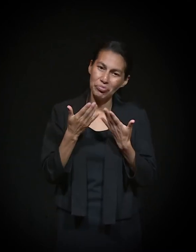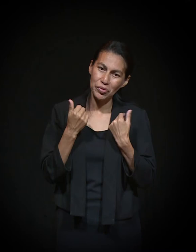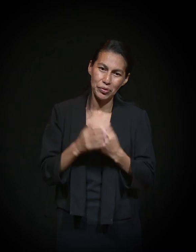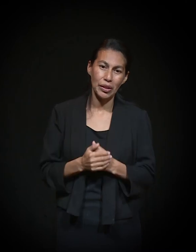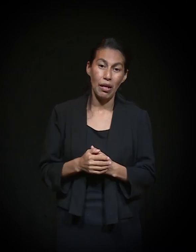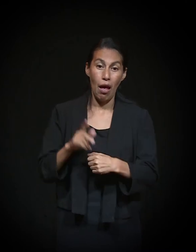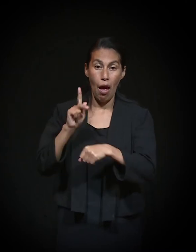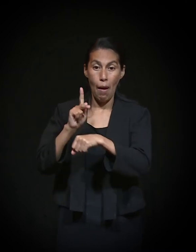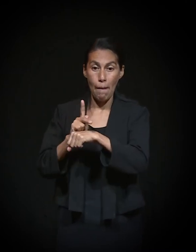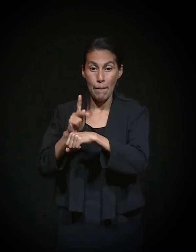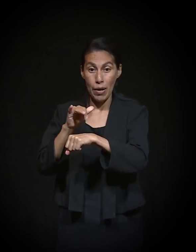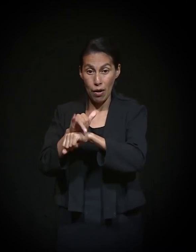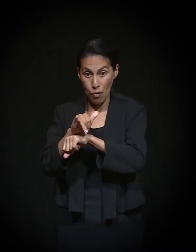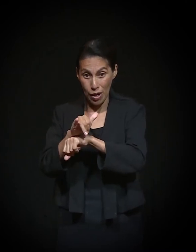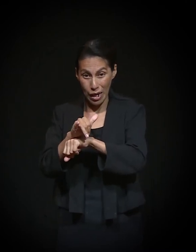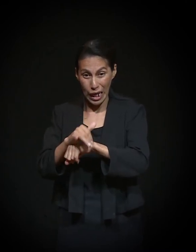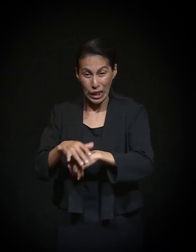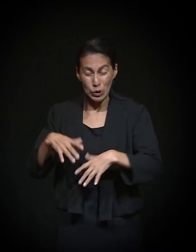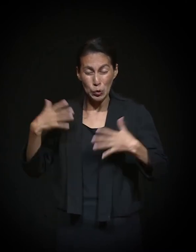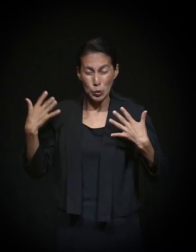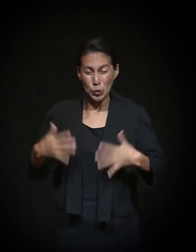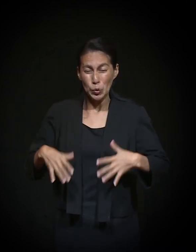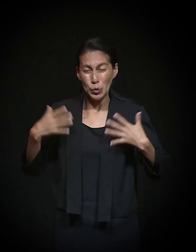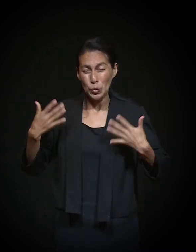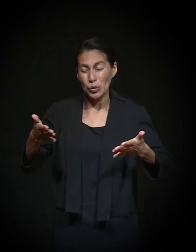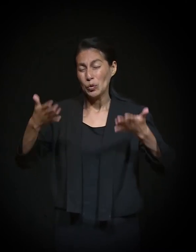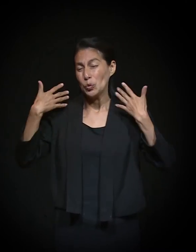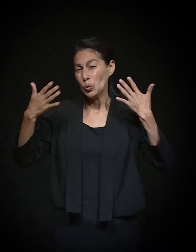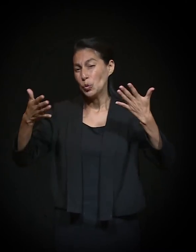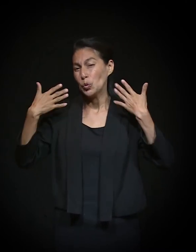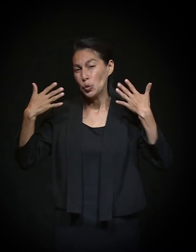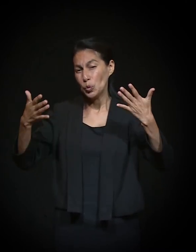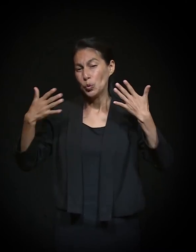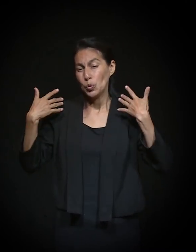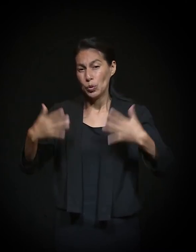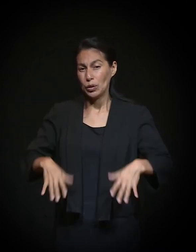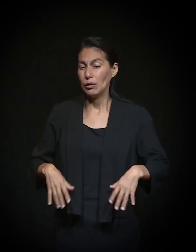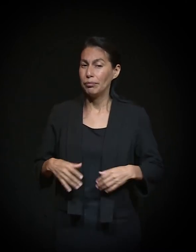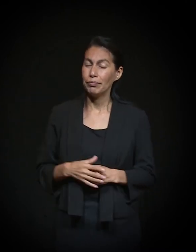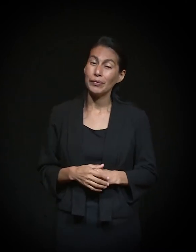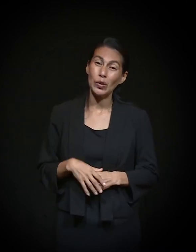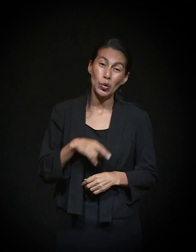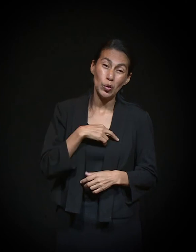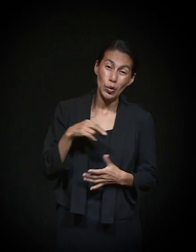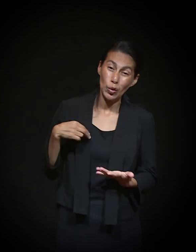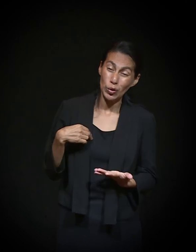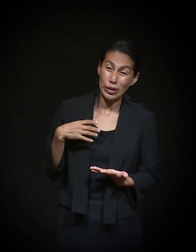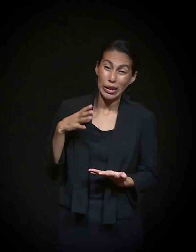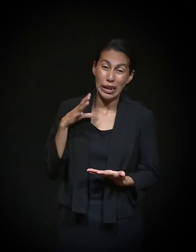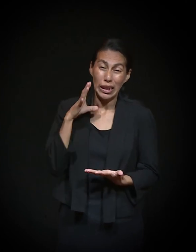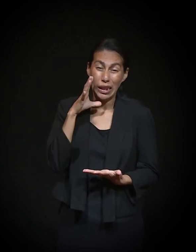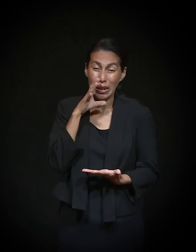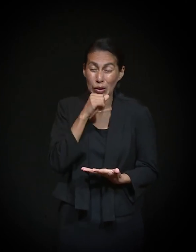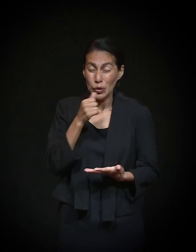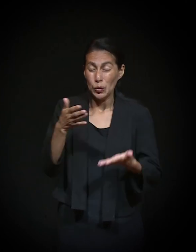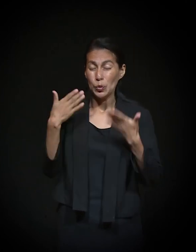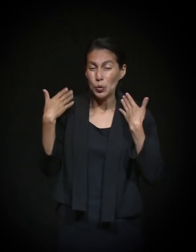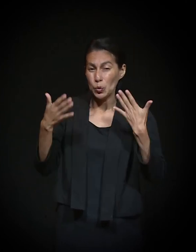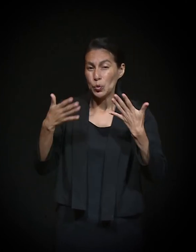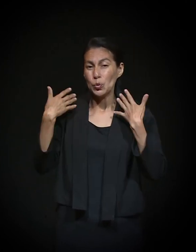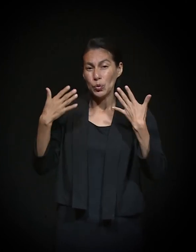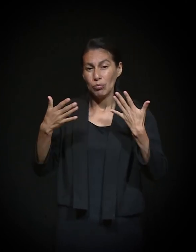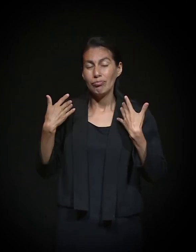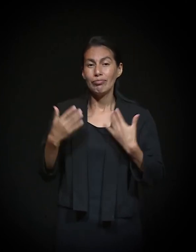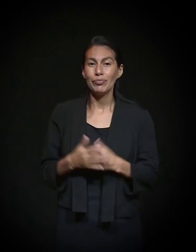agua. Pero en el Paraguay hace mucho calor en el verano. Entonces, teníamos mucho